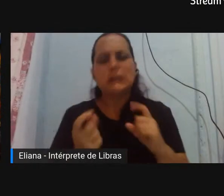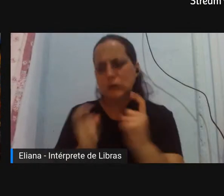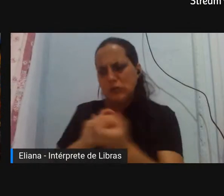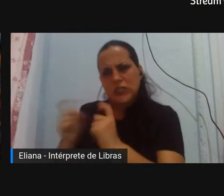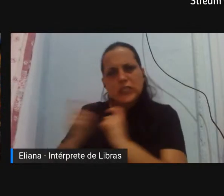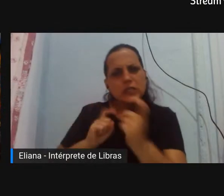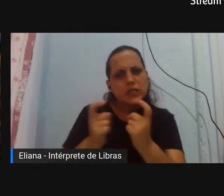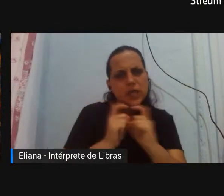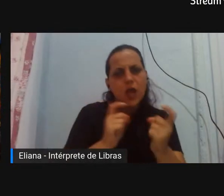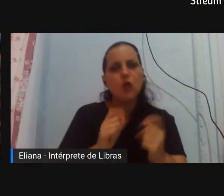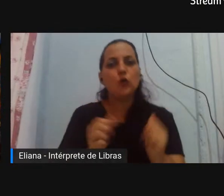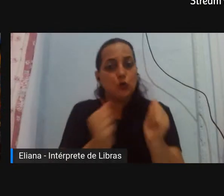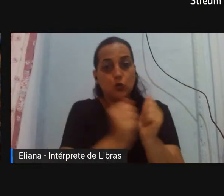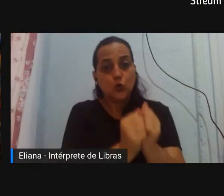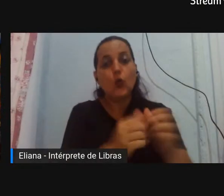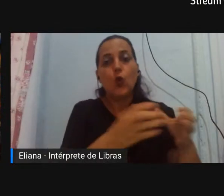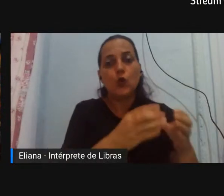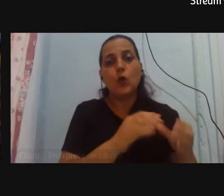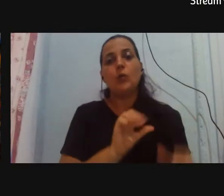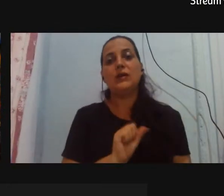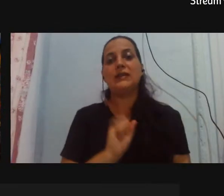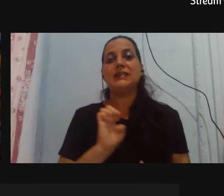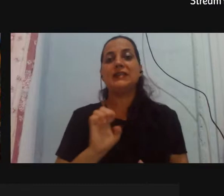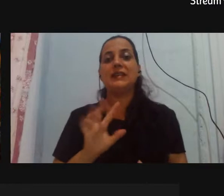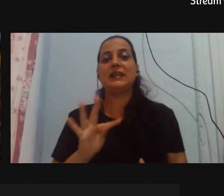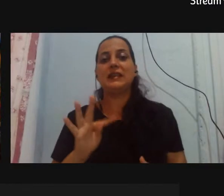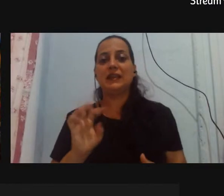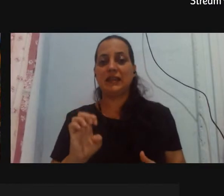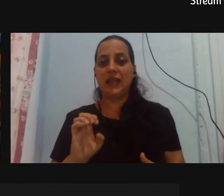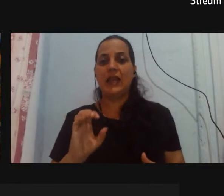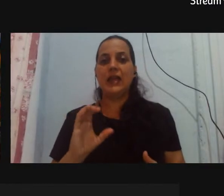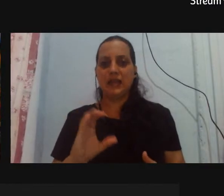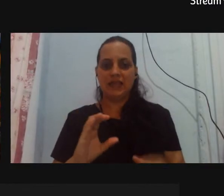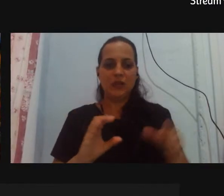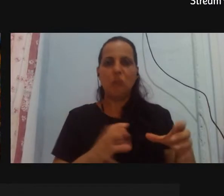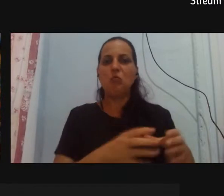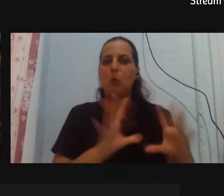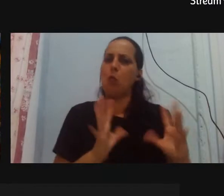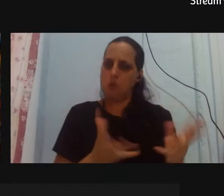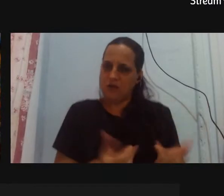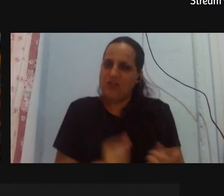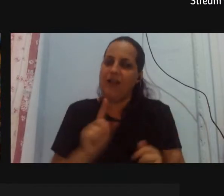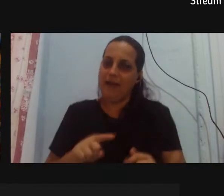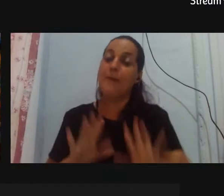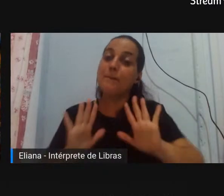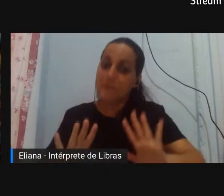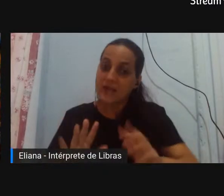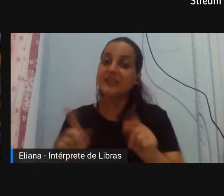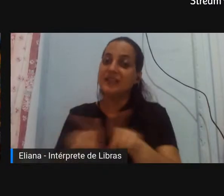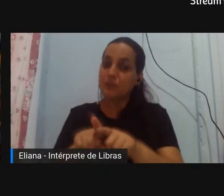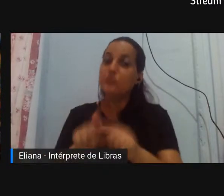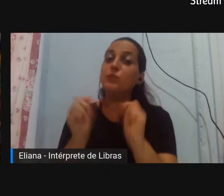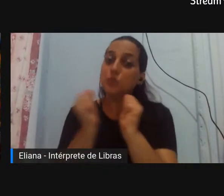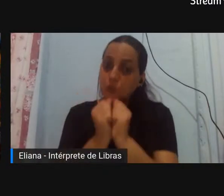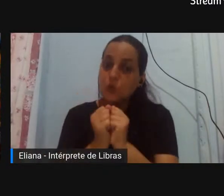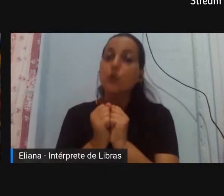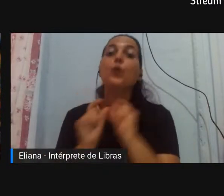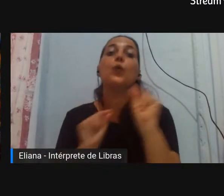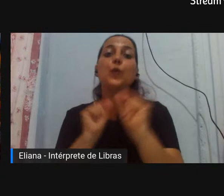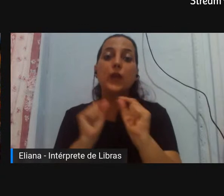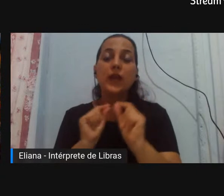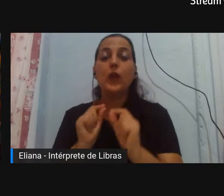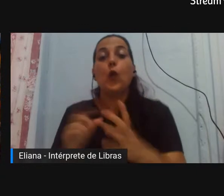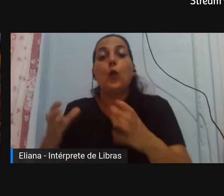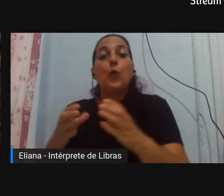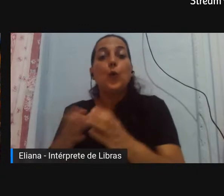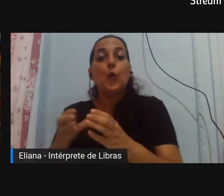da CETEC, que é, por sinal, uma equipe altamente qualificada, mas da equipe dirigida